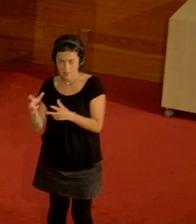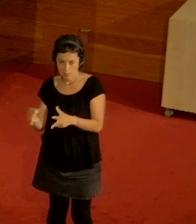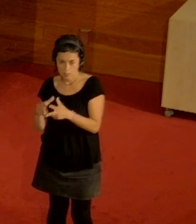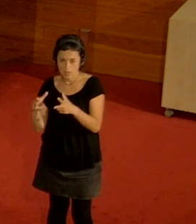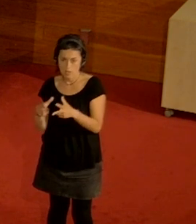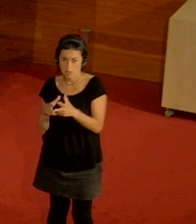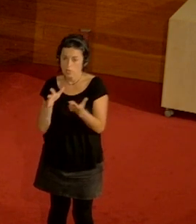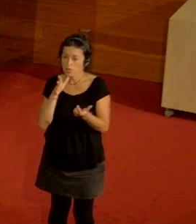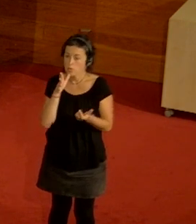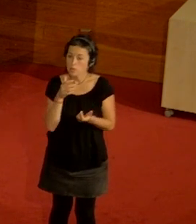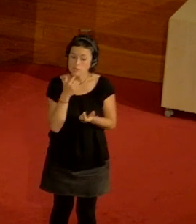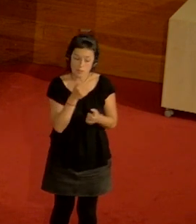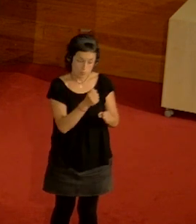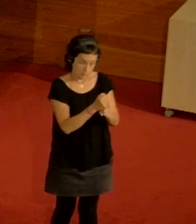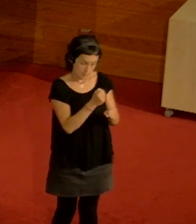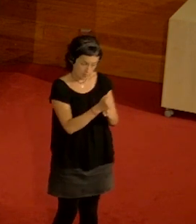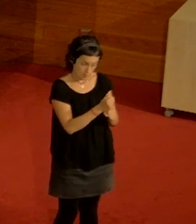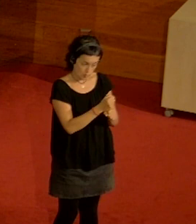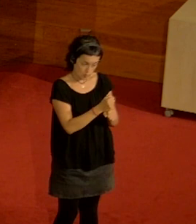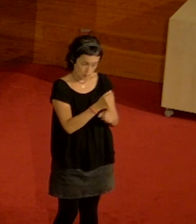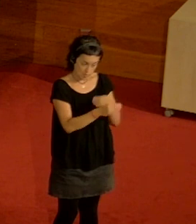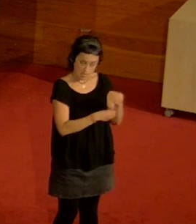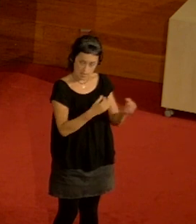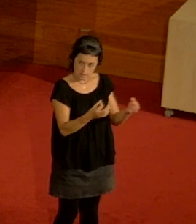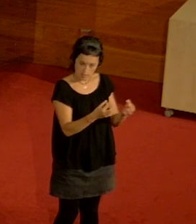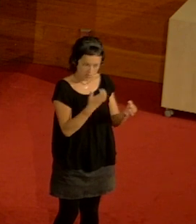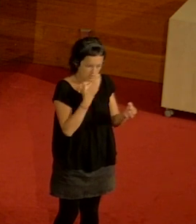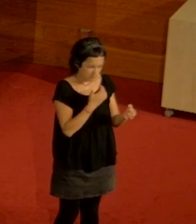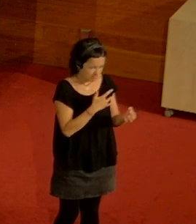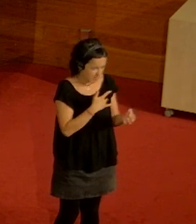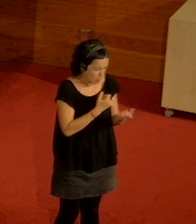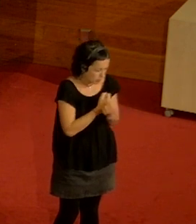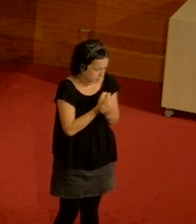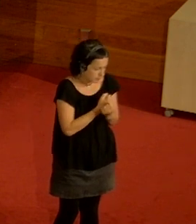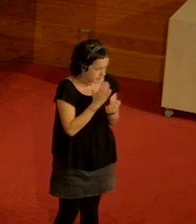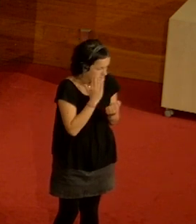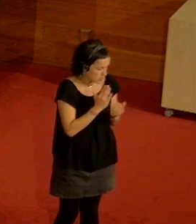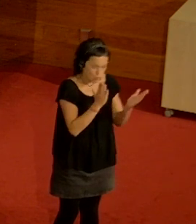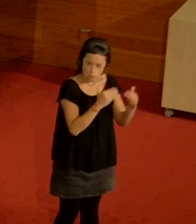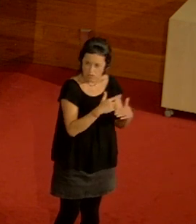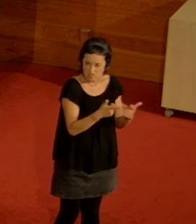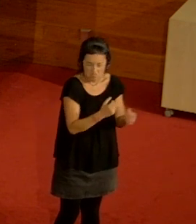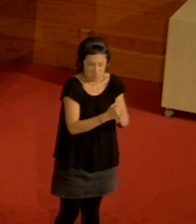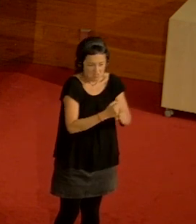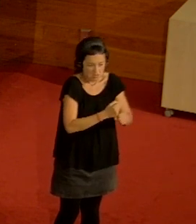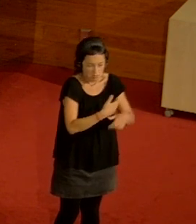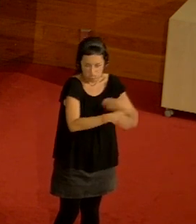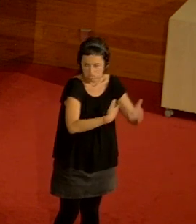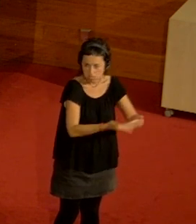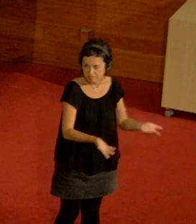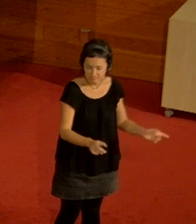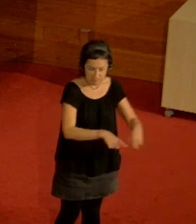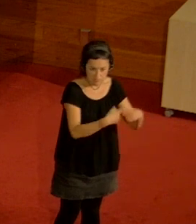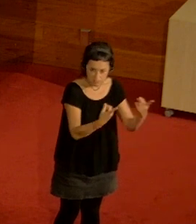hacer un trabajo no lo hace con cierto amor Ese trabajo se hace De cualquier manera es un hacer por hacer